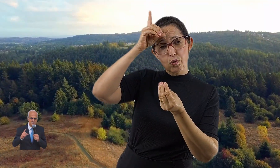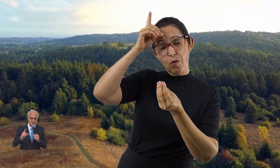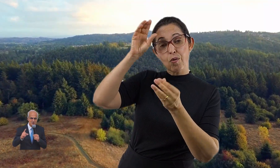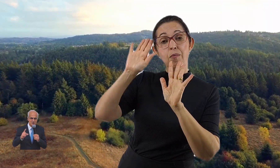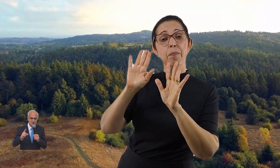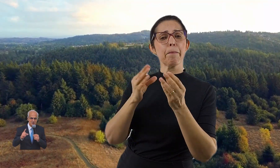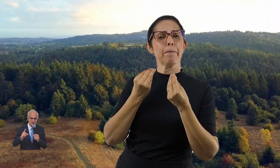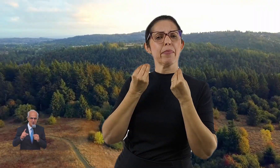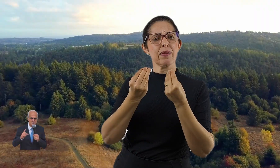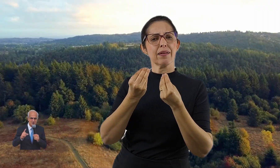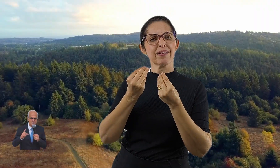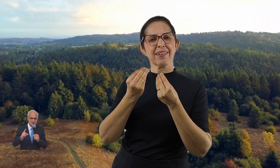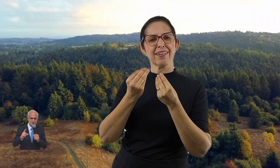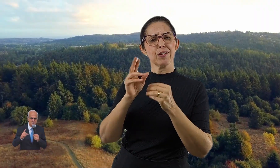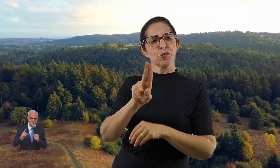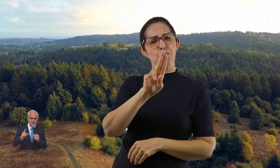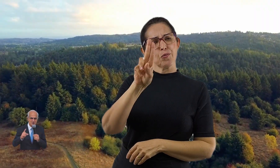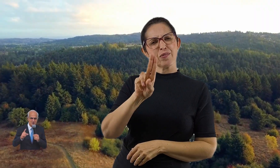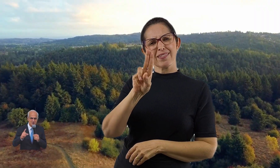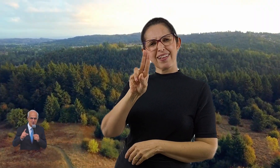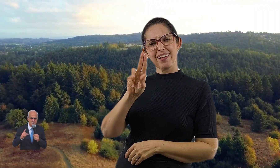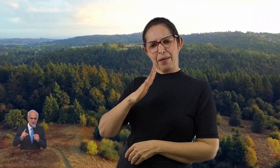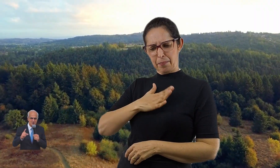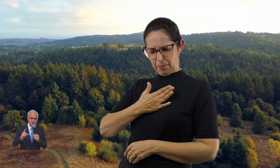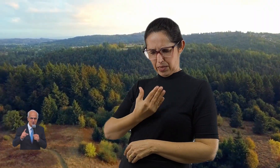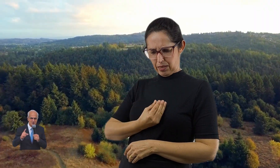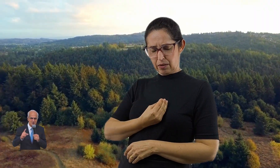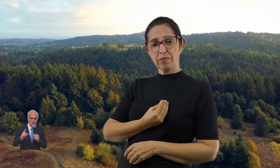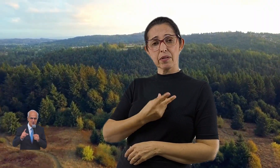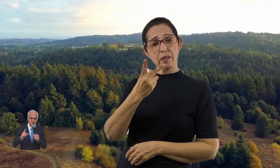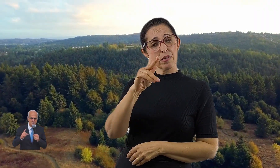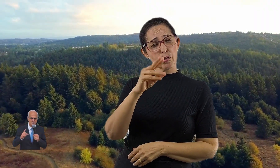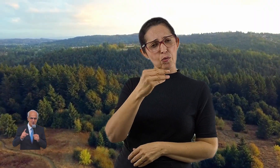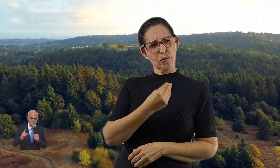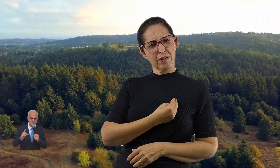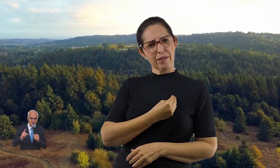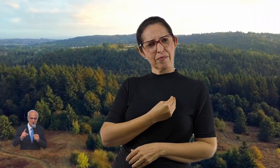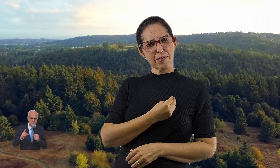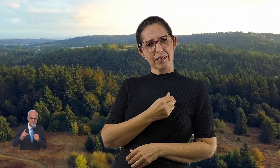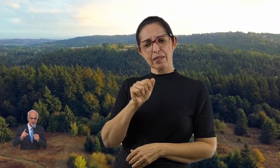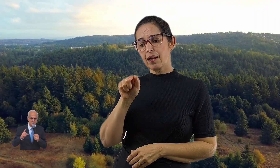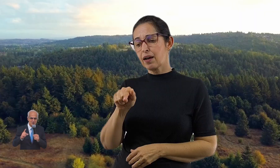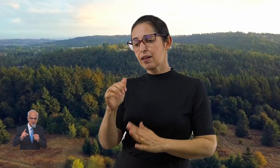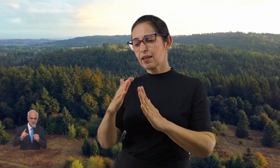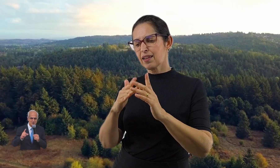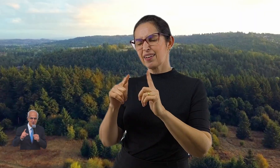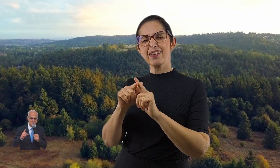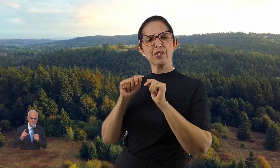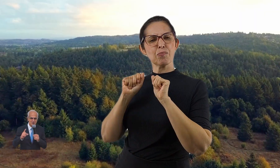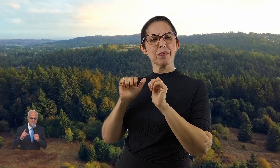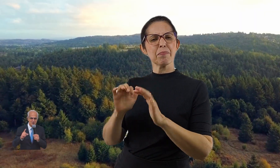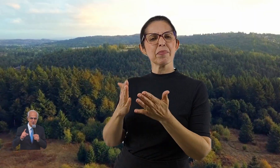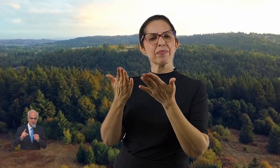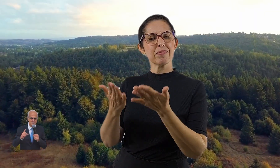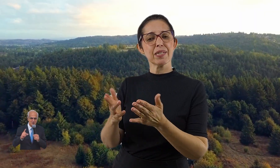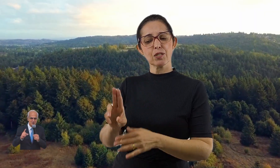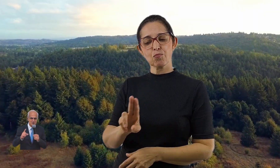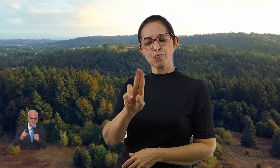possa operar, usando a minha vida, para eu ser uma bênção na vida da igreja. É a mudança, é uma